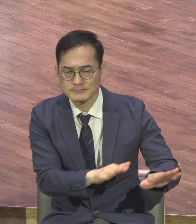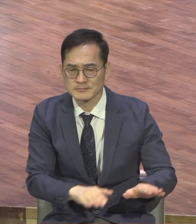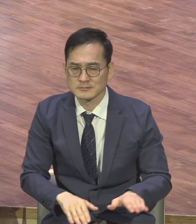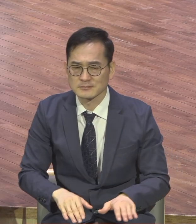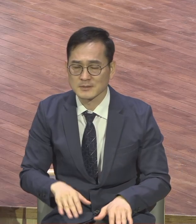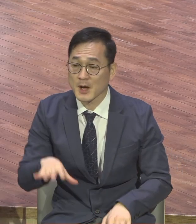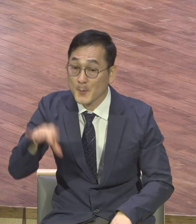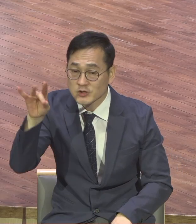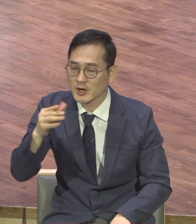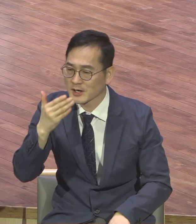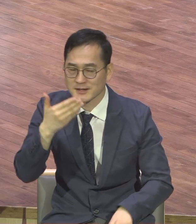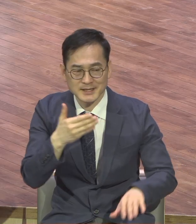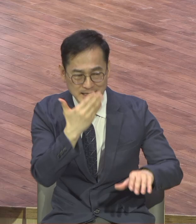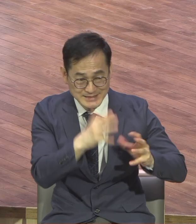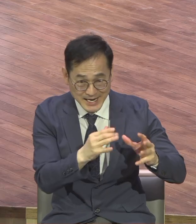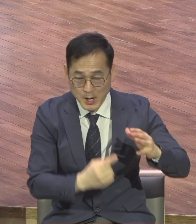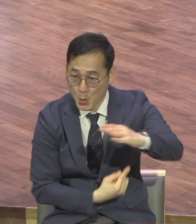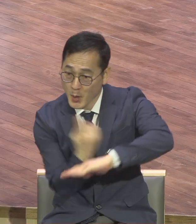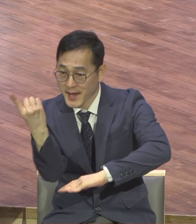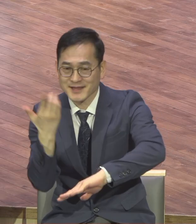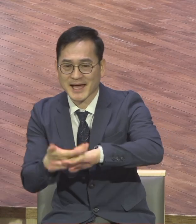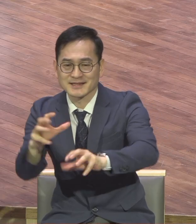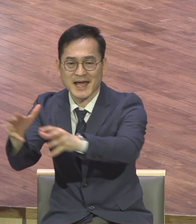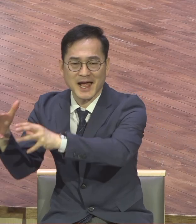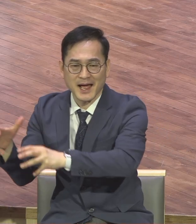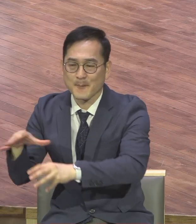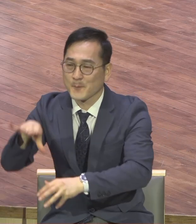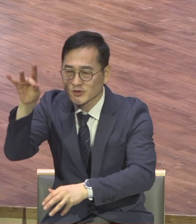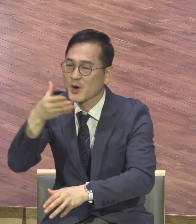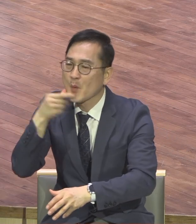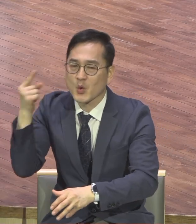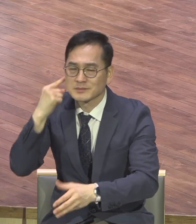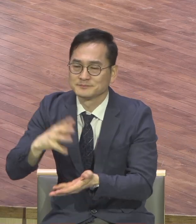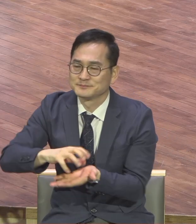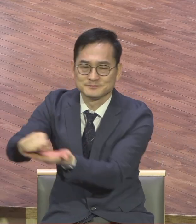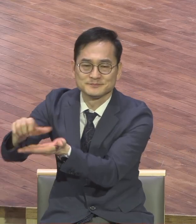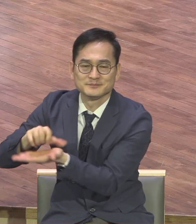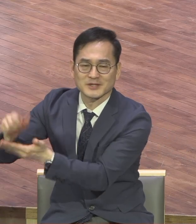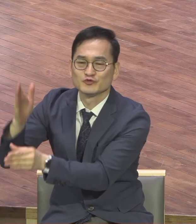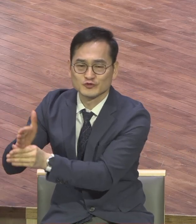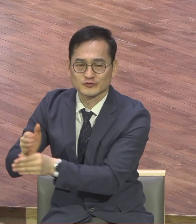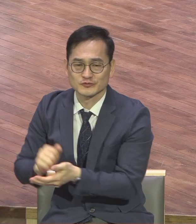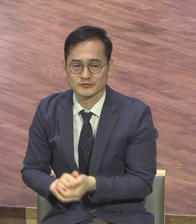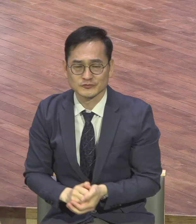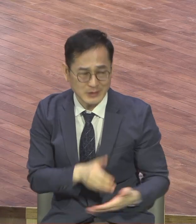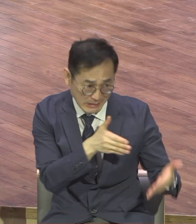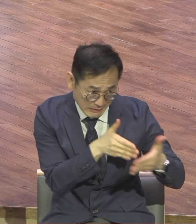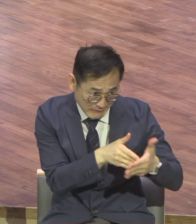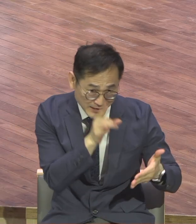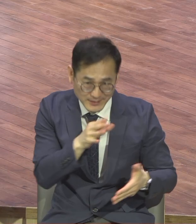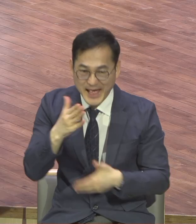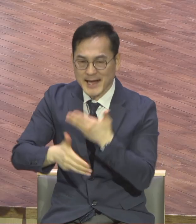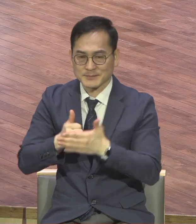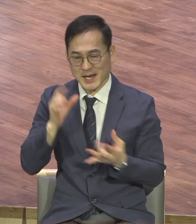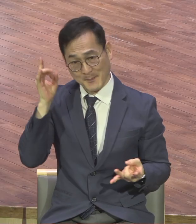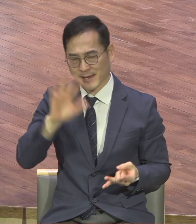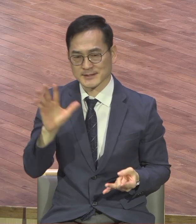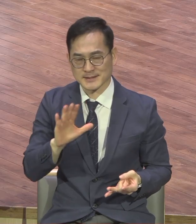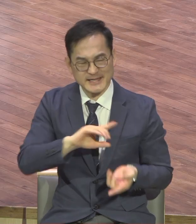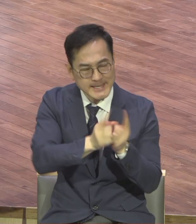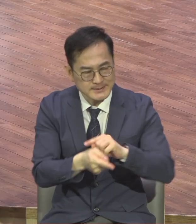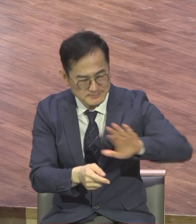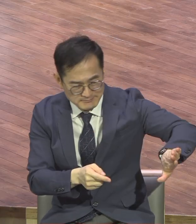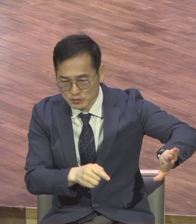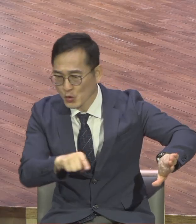이어졌다. 이스라엘 백성들이 복음을 거부하는 그 시간에 하나님은 이방인들을 구원하는 시간표로 가지셨다.